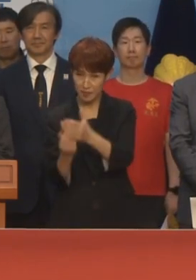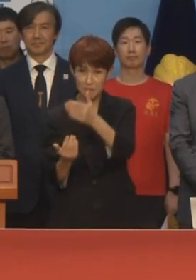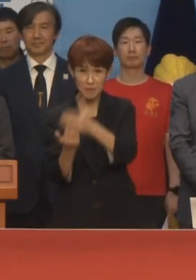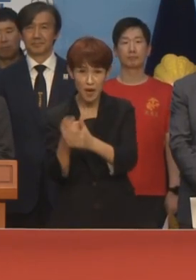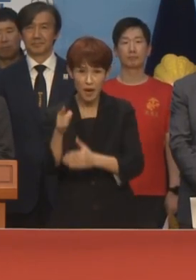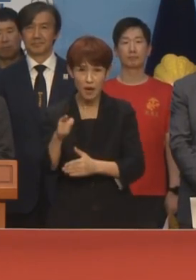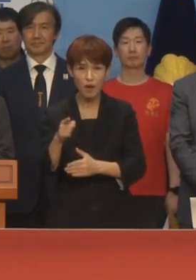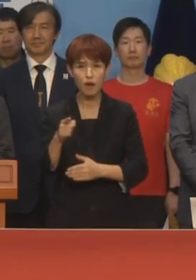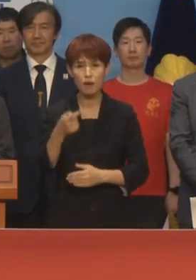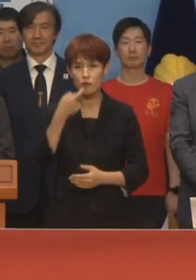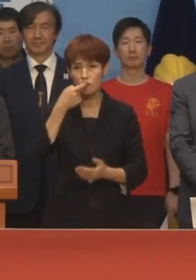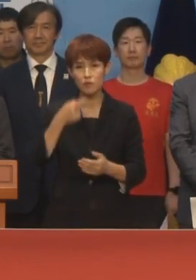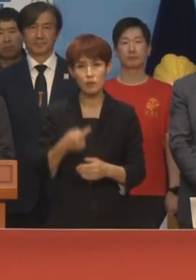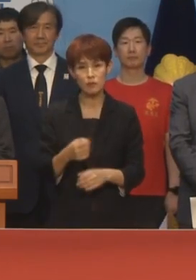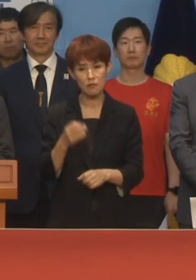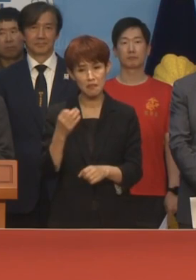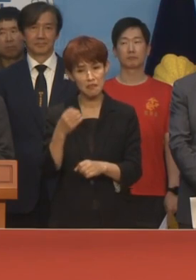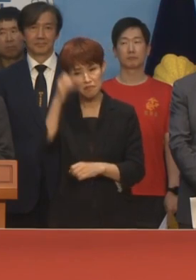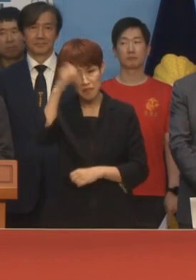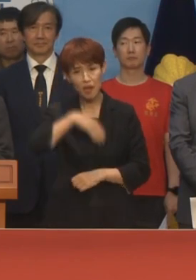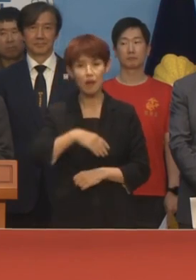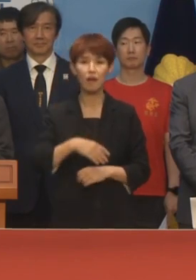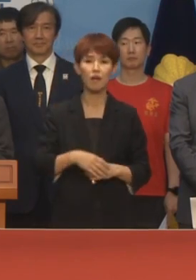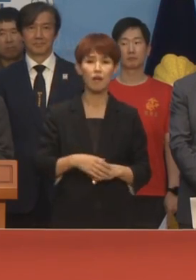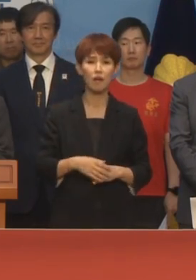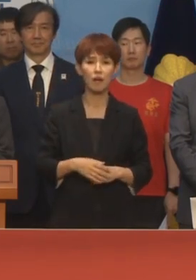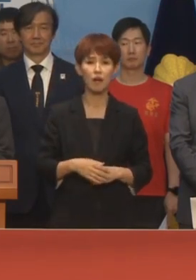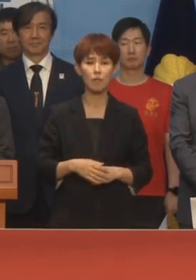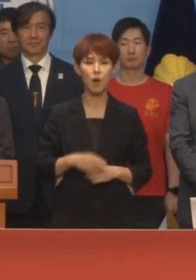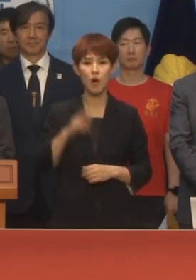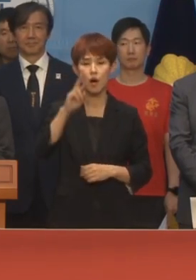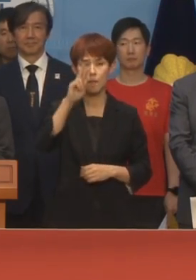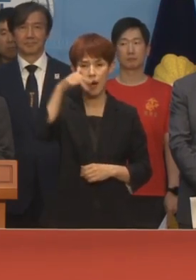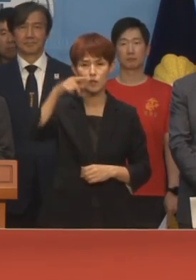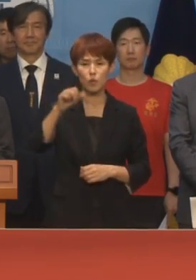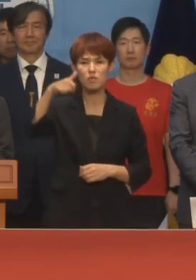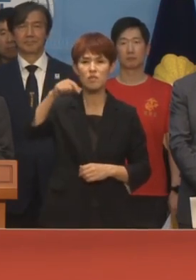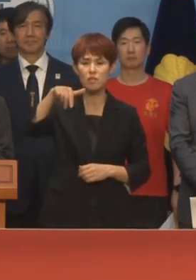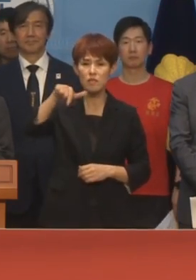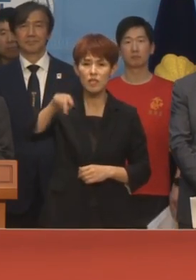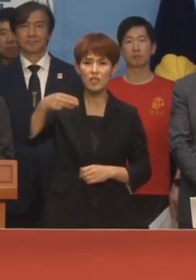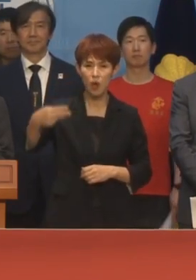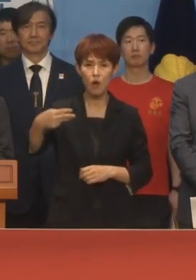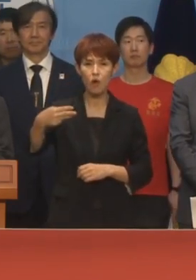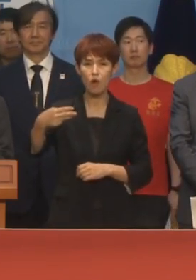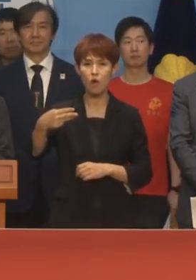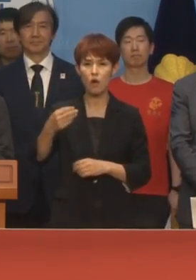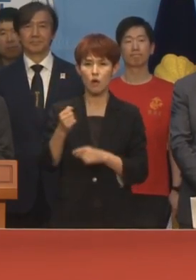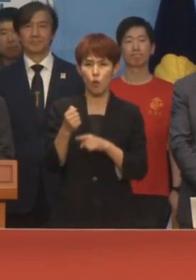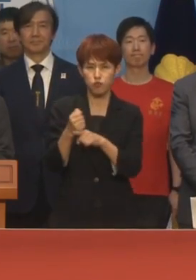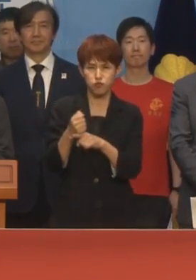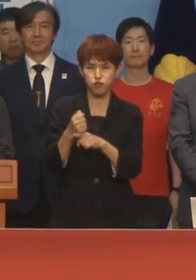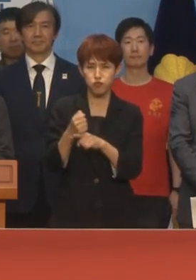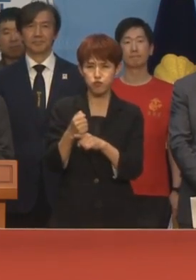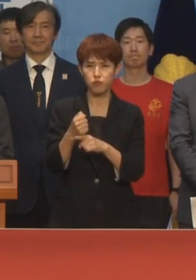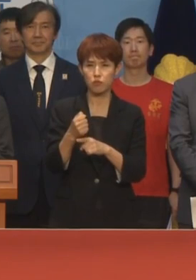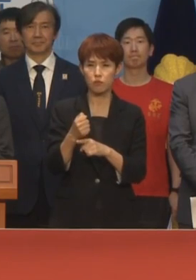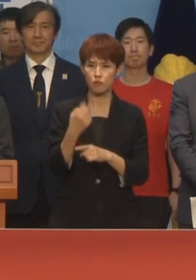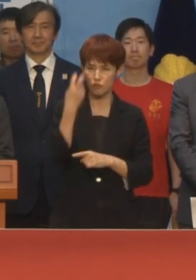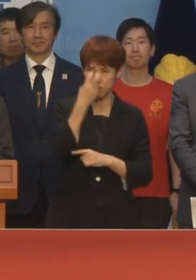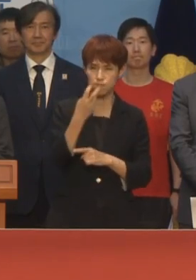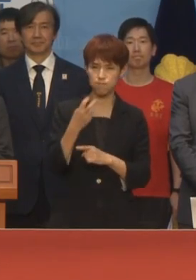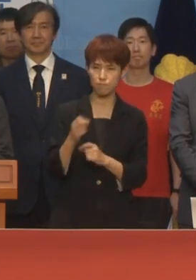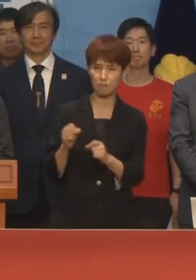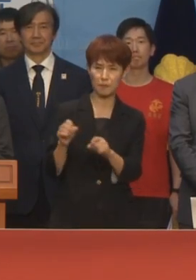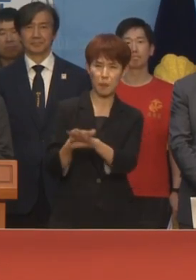간단한 사건이 아닙니다. 마치 박종철 고문치사 축소, 은폐, 조작이 전두환